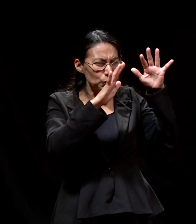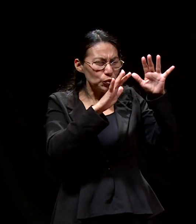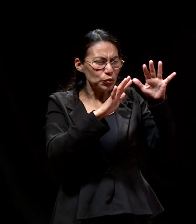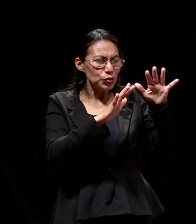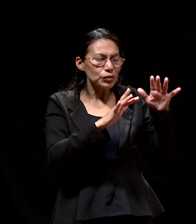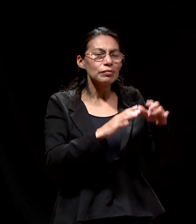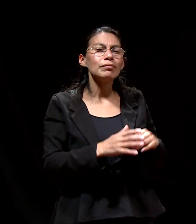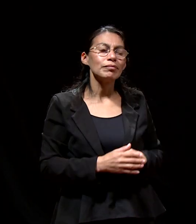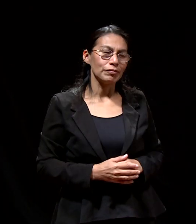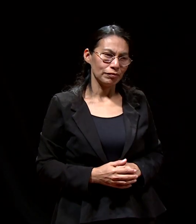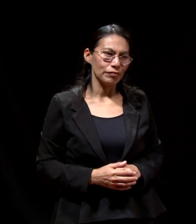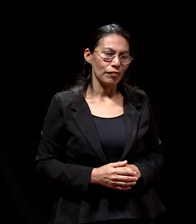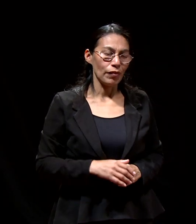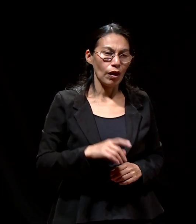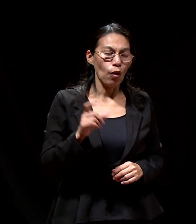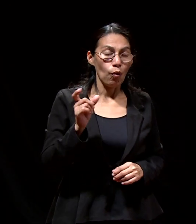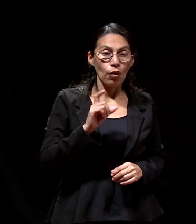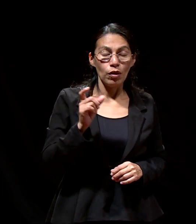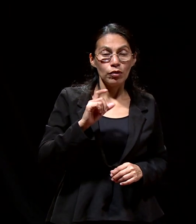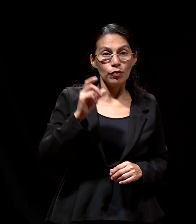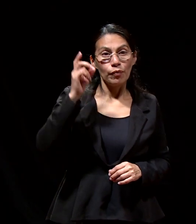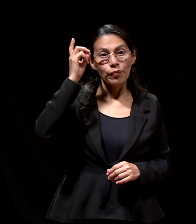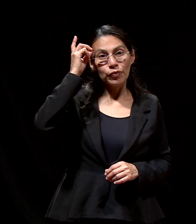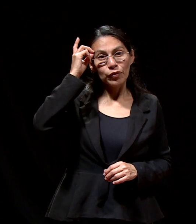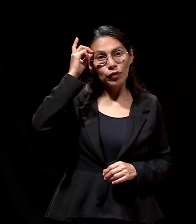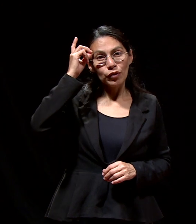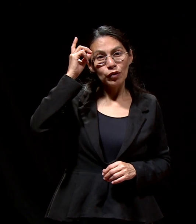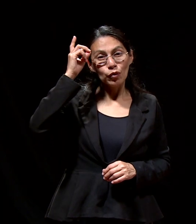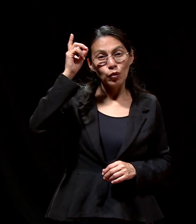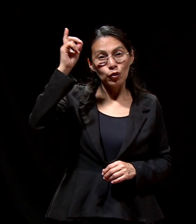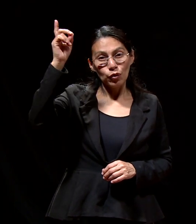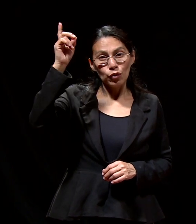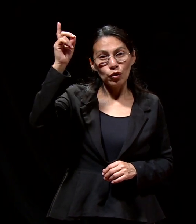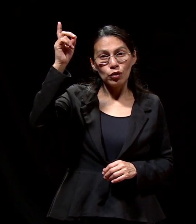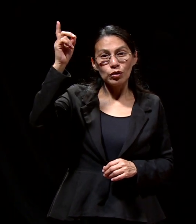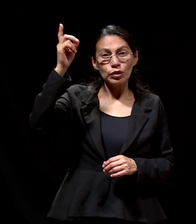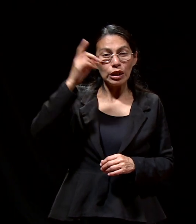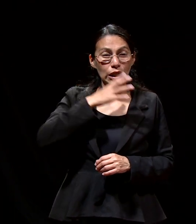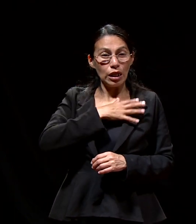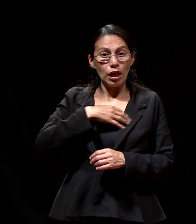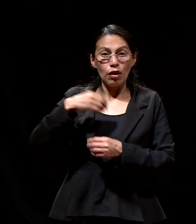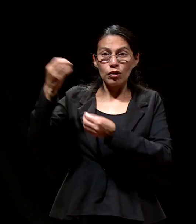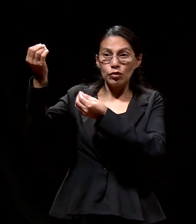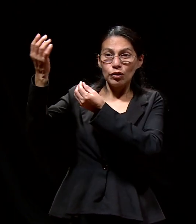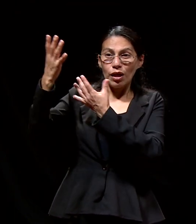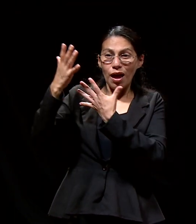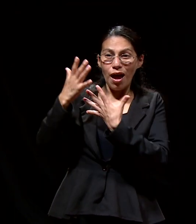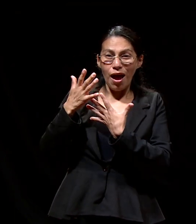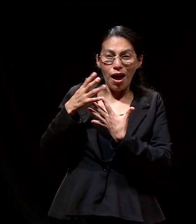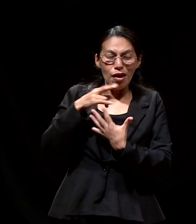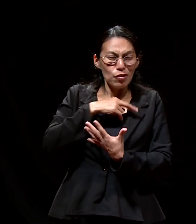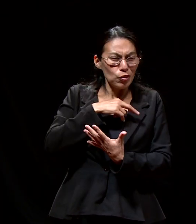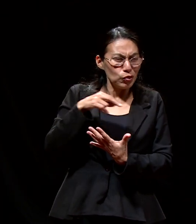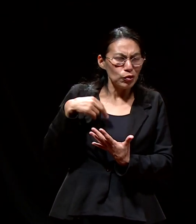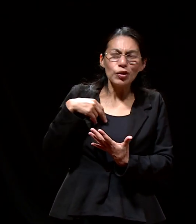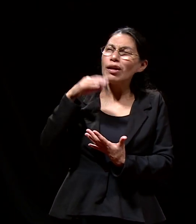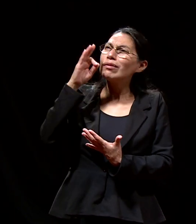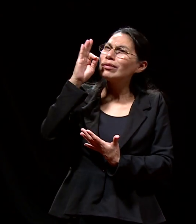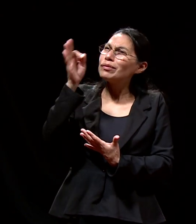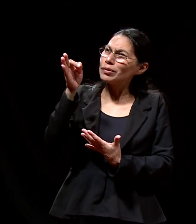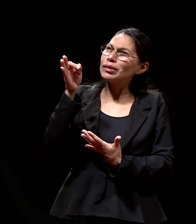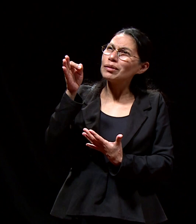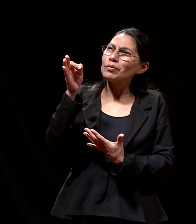ser Dios al recibir a su hijo recibimos todos los beneficios de la familia de